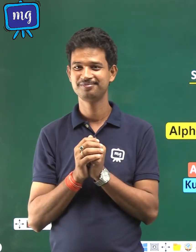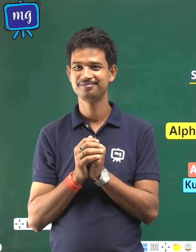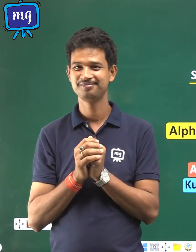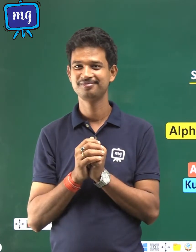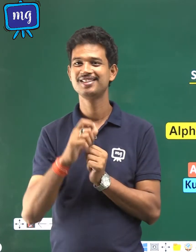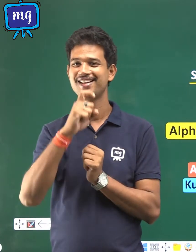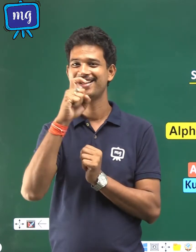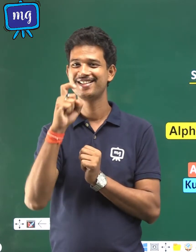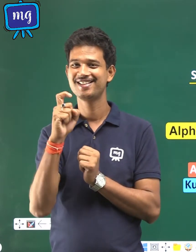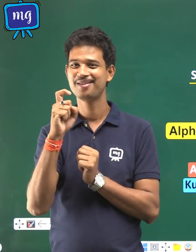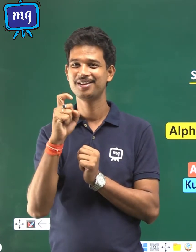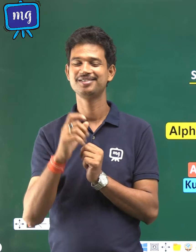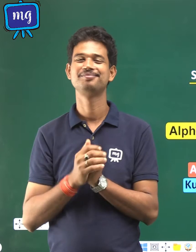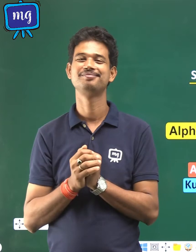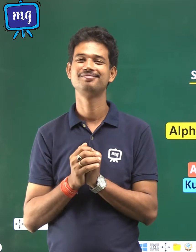7.